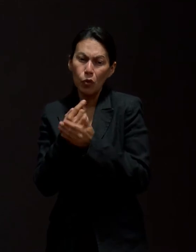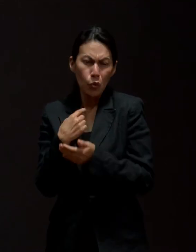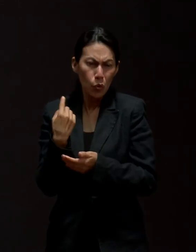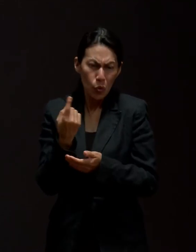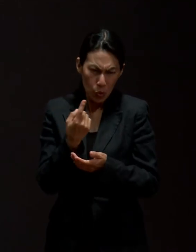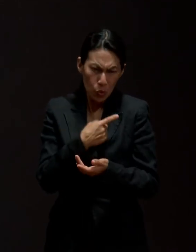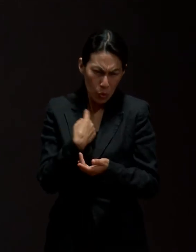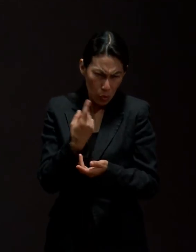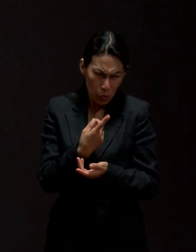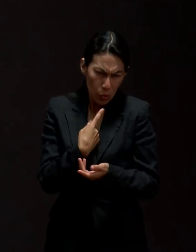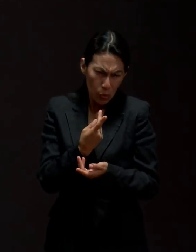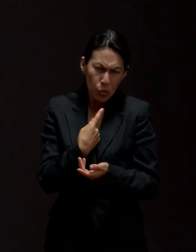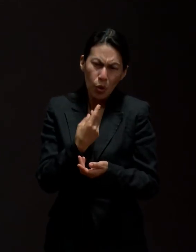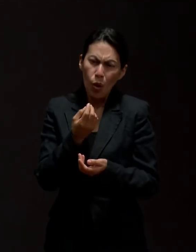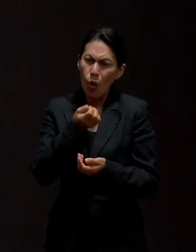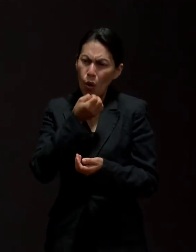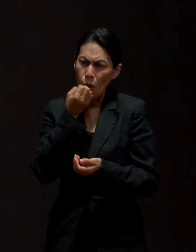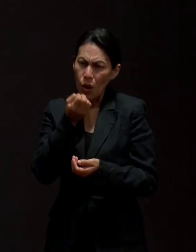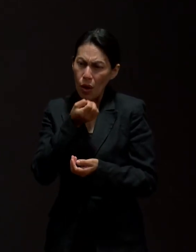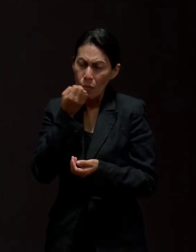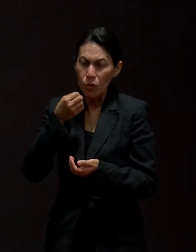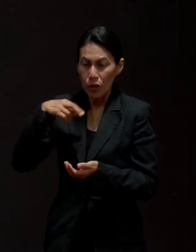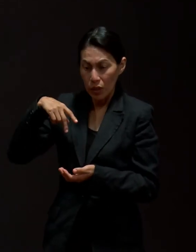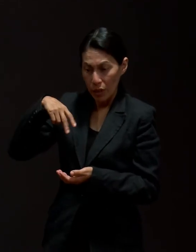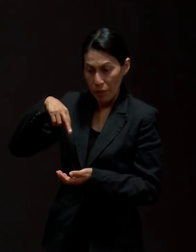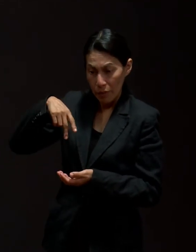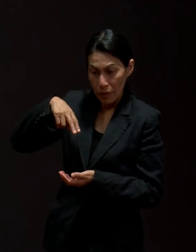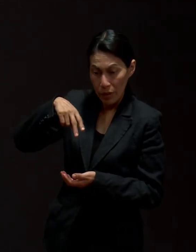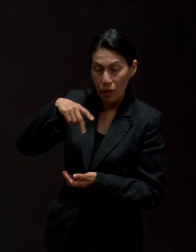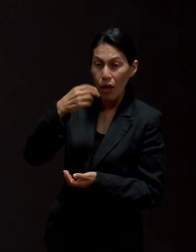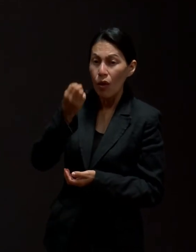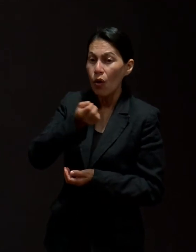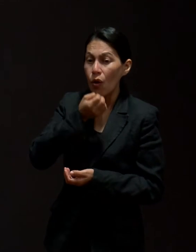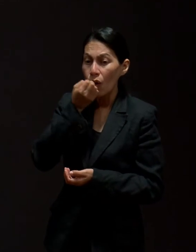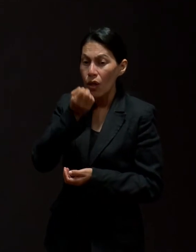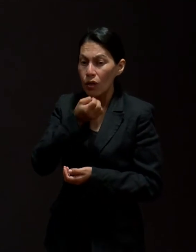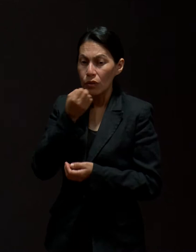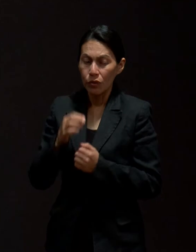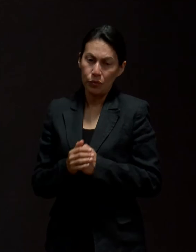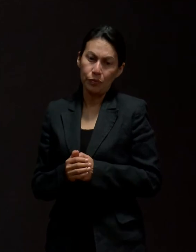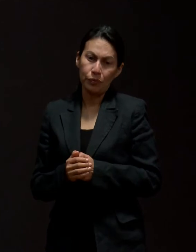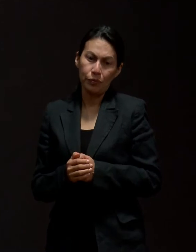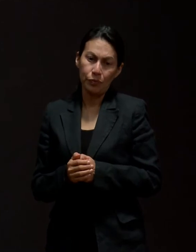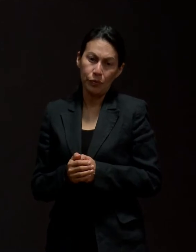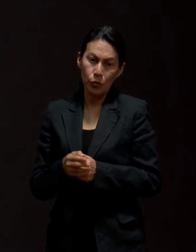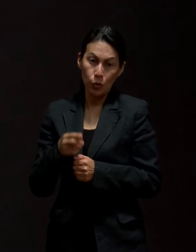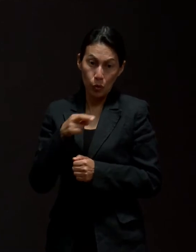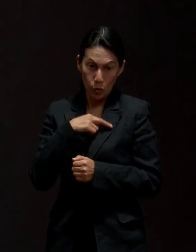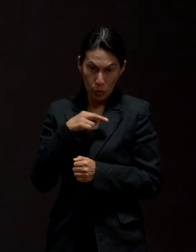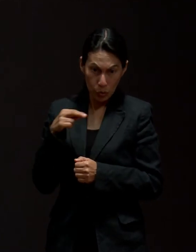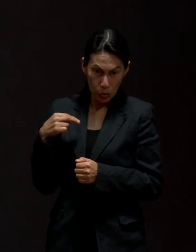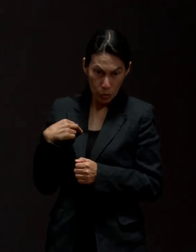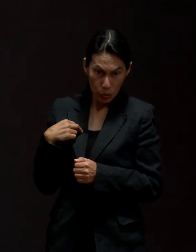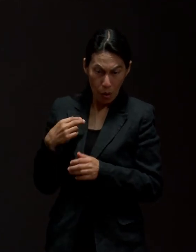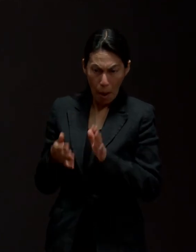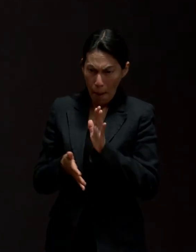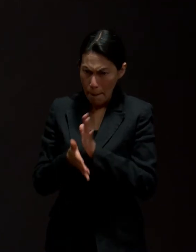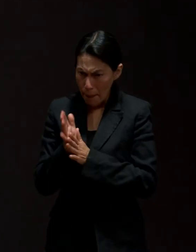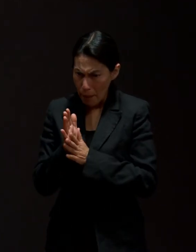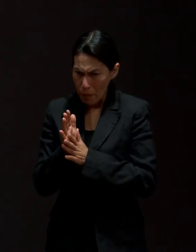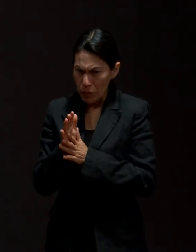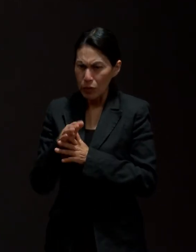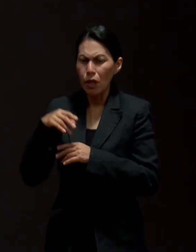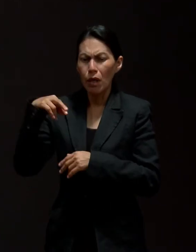cada mañana, nosotros empezamos la mañana con lo que llamamos caminata de oración. Tan pronto